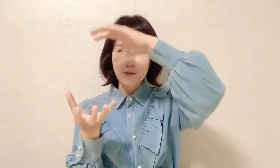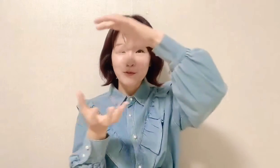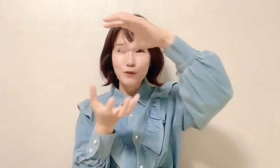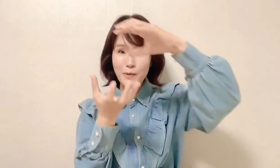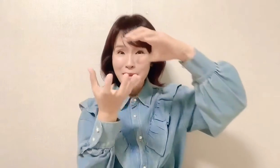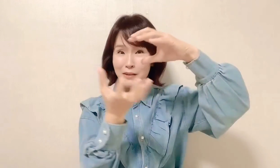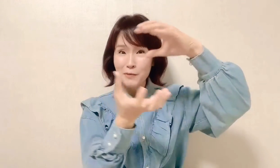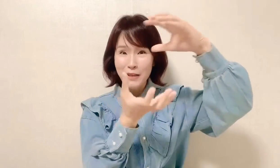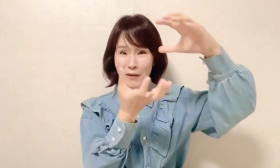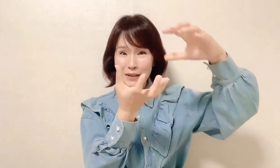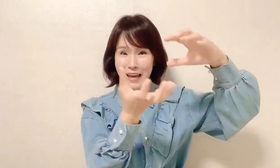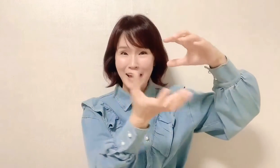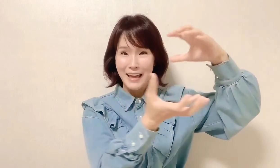구름을 만들어 보세요. 이렇게. 네.